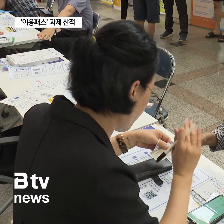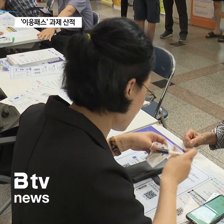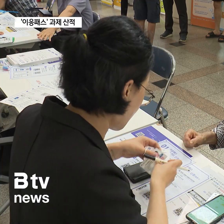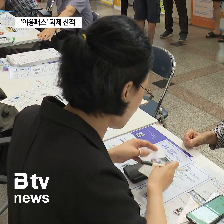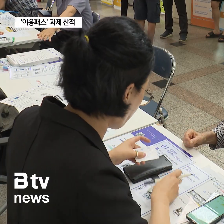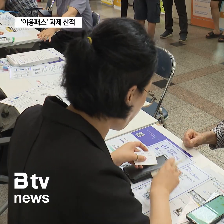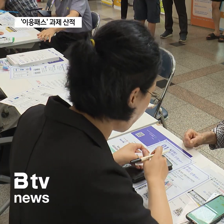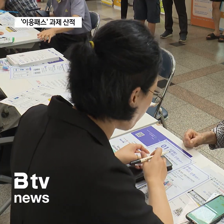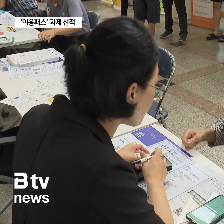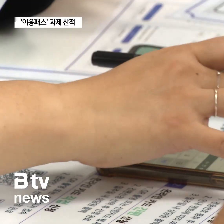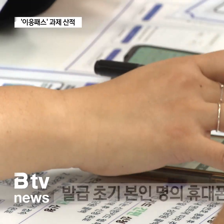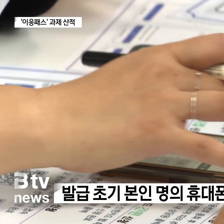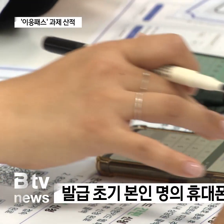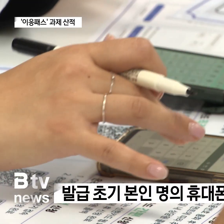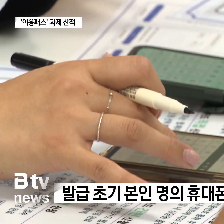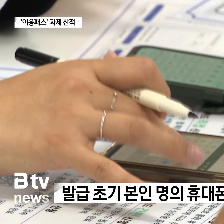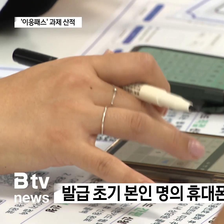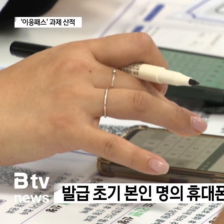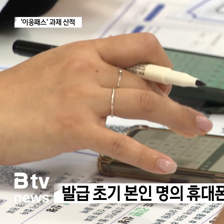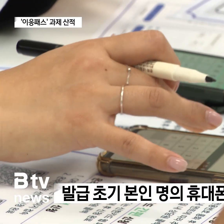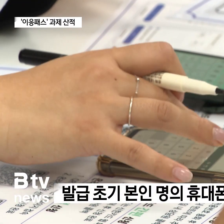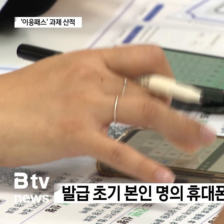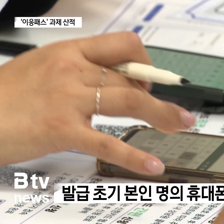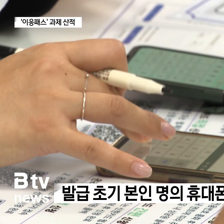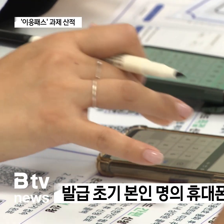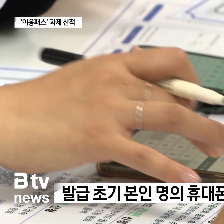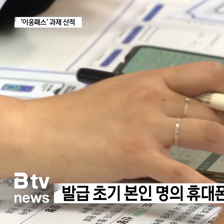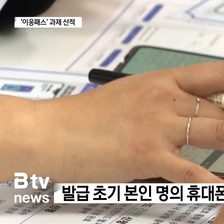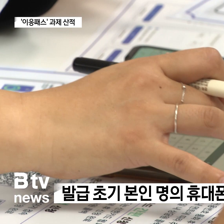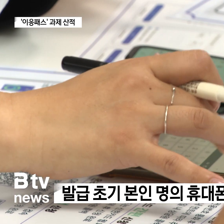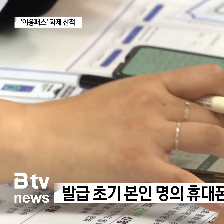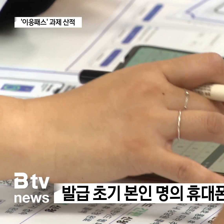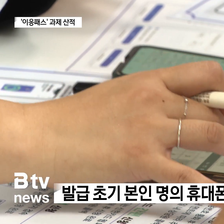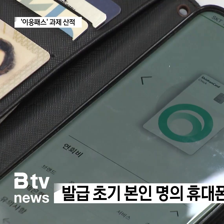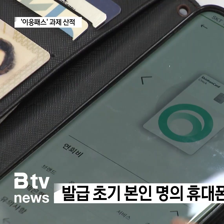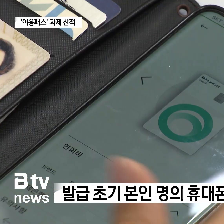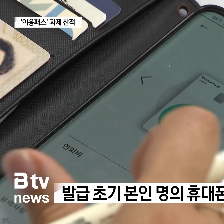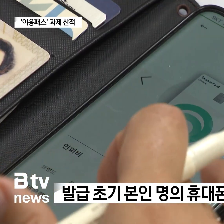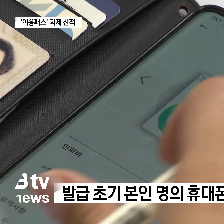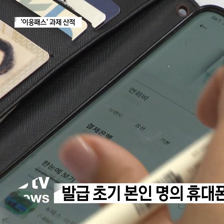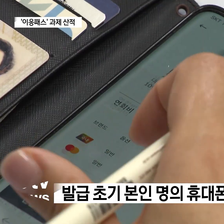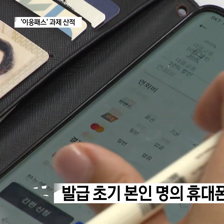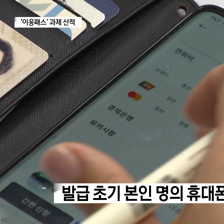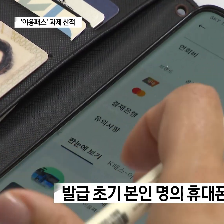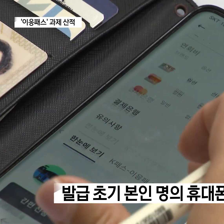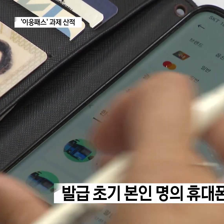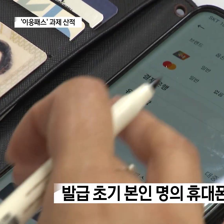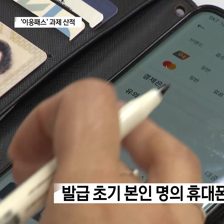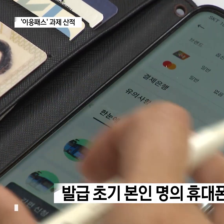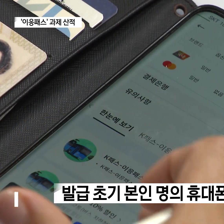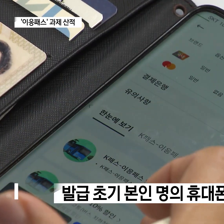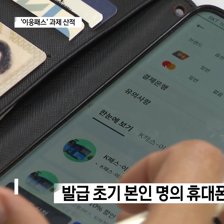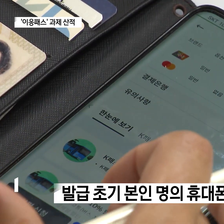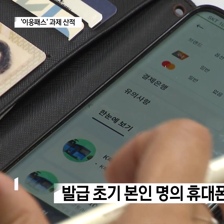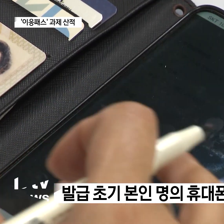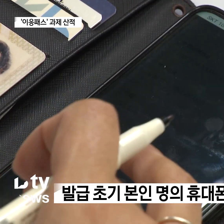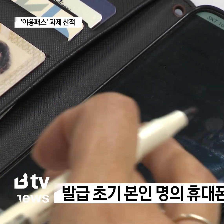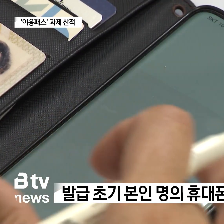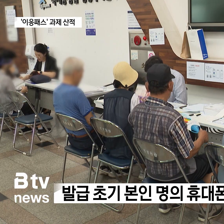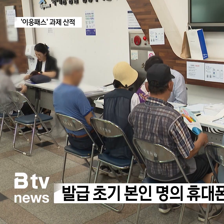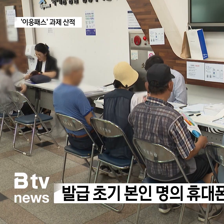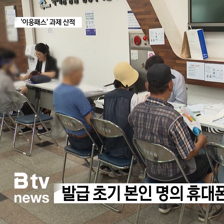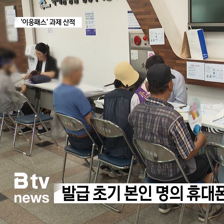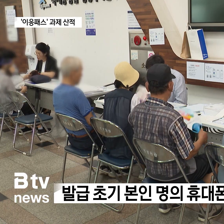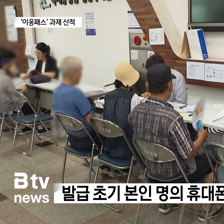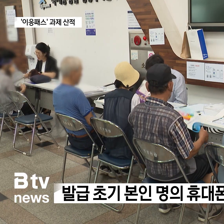문제점을 노출했습니다 어르신들이 주로 찾는 현장 발급 서비스 초기엔 휴대폰이 없거나 본인 명의가 아닌